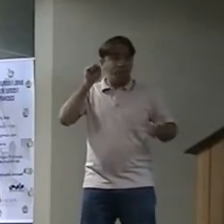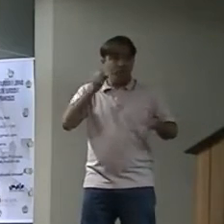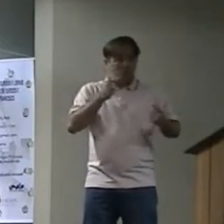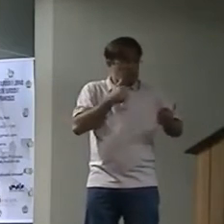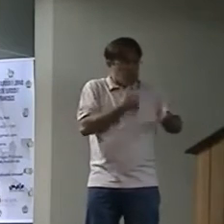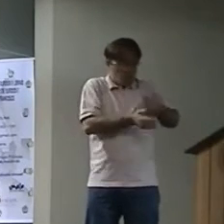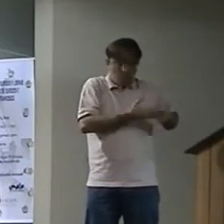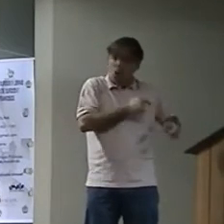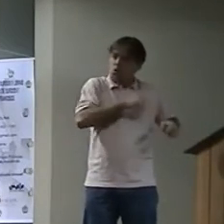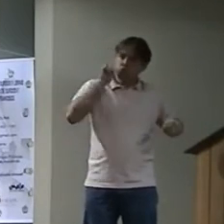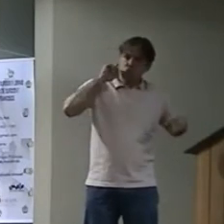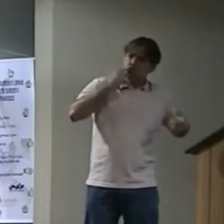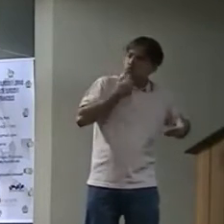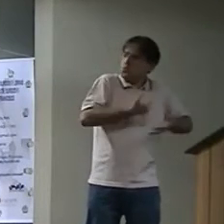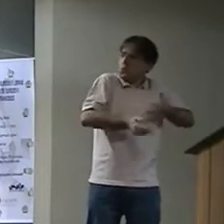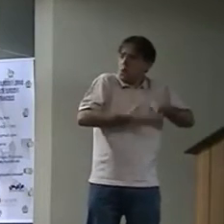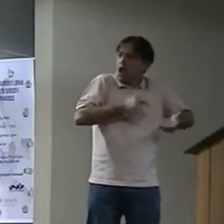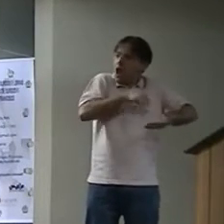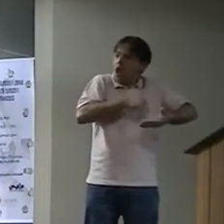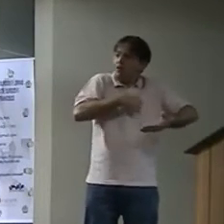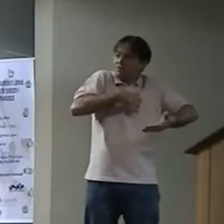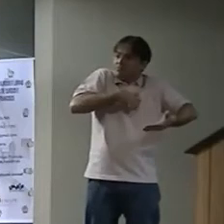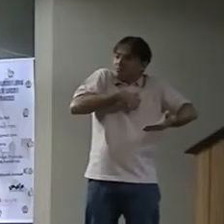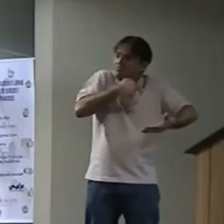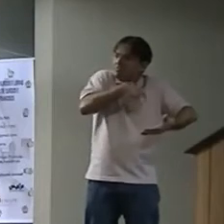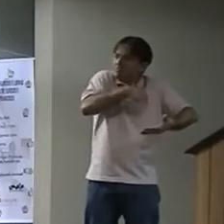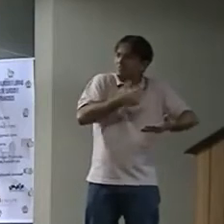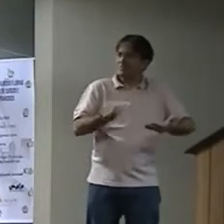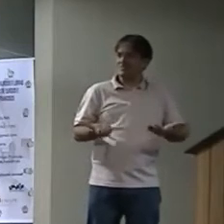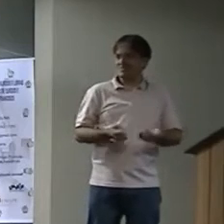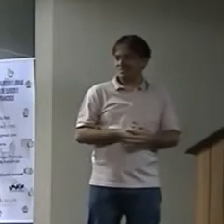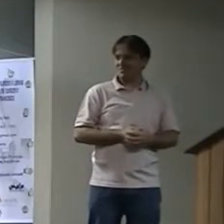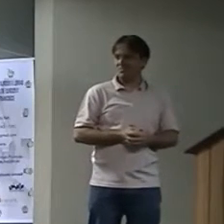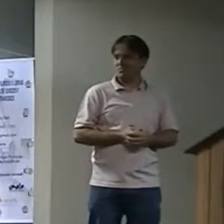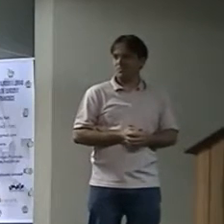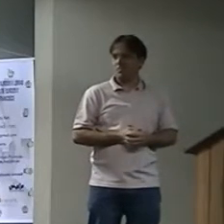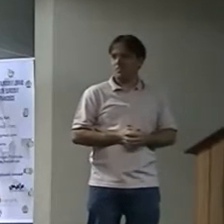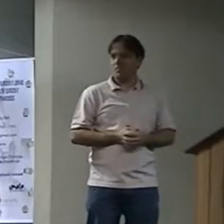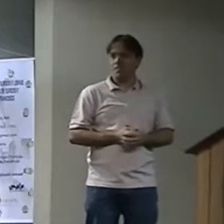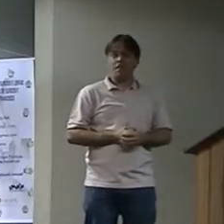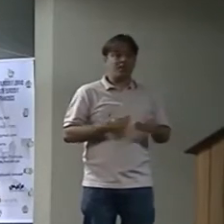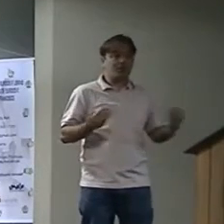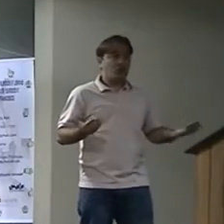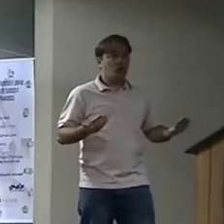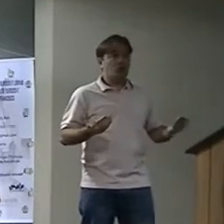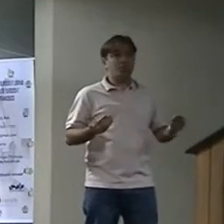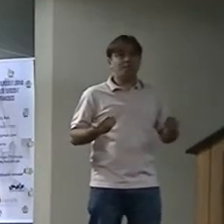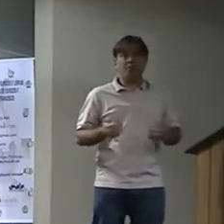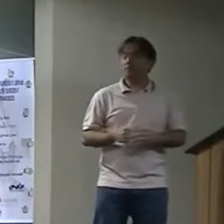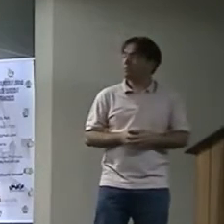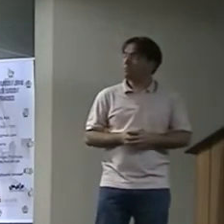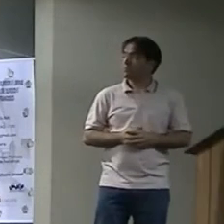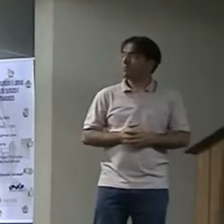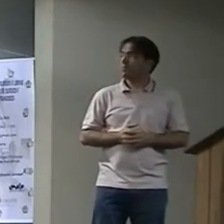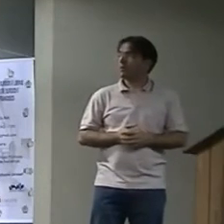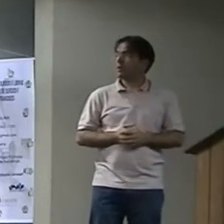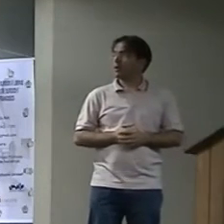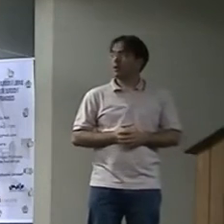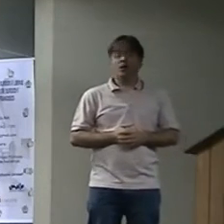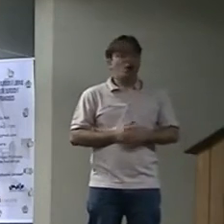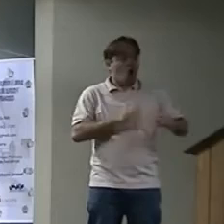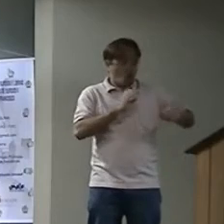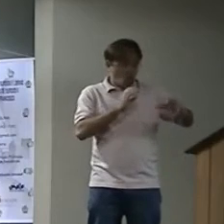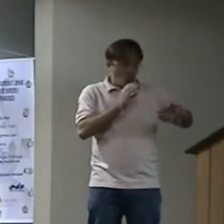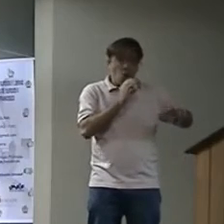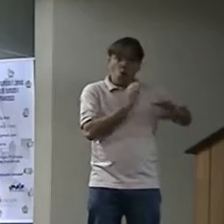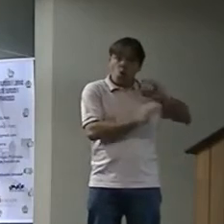isso acontecer, é necessário o estabelecimento de um canal de linguagem comum. Pronto. Então, a criança está ali,